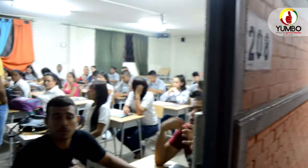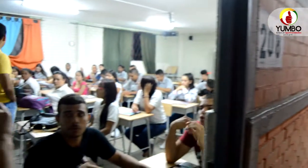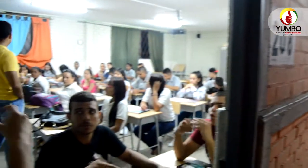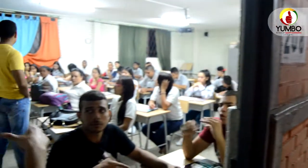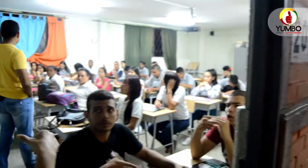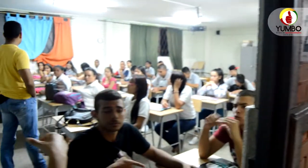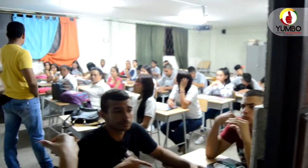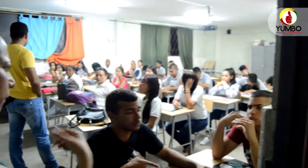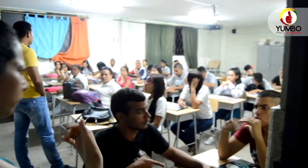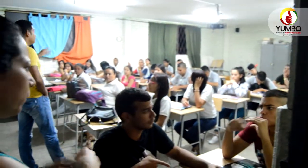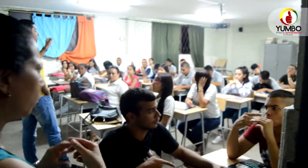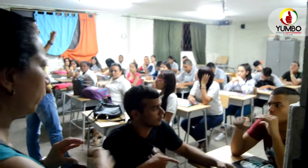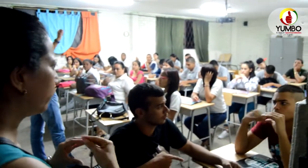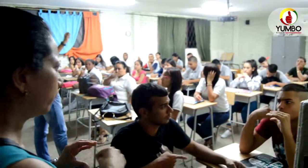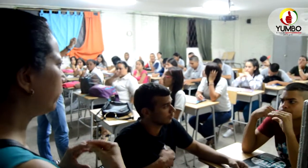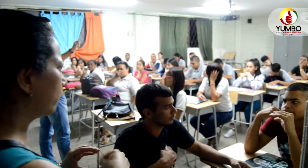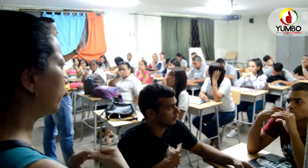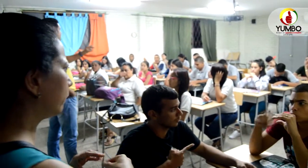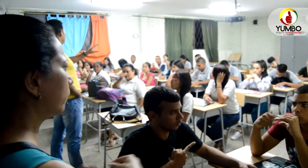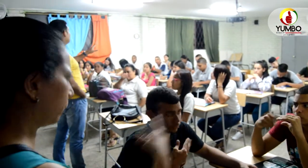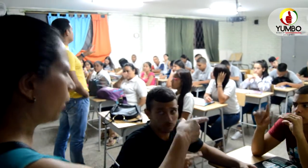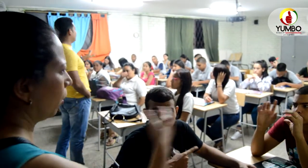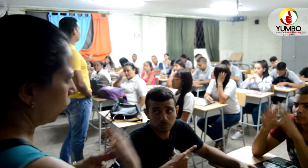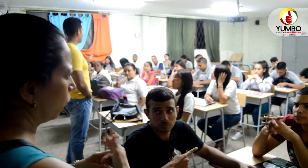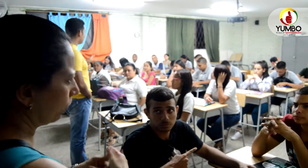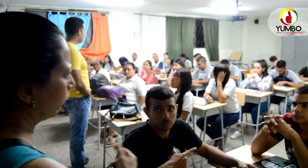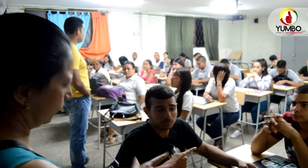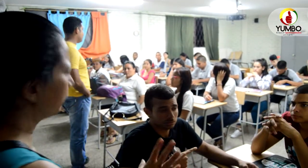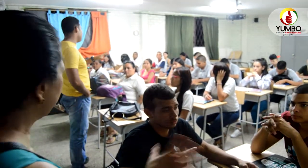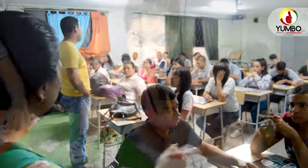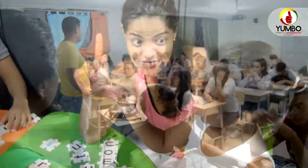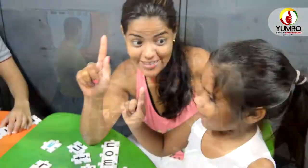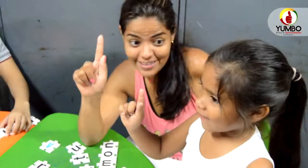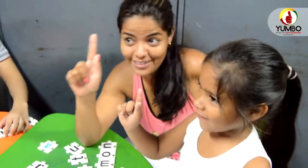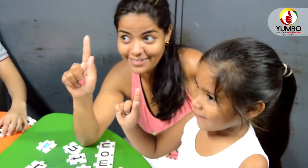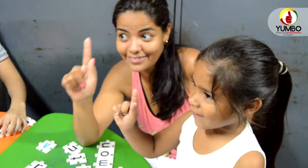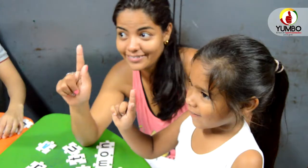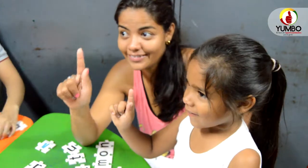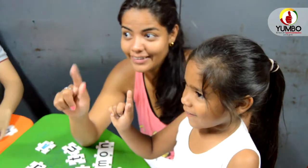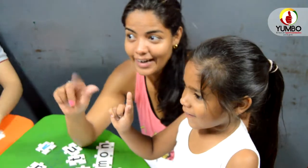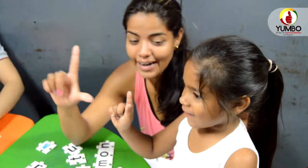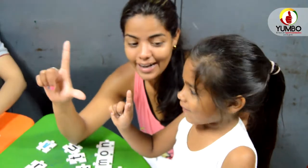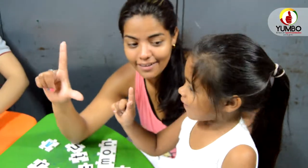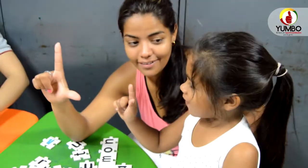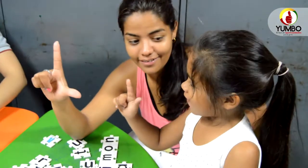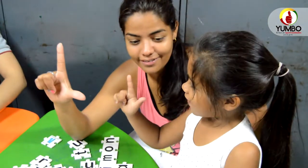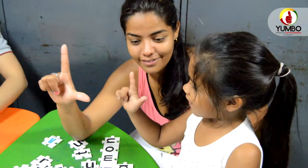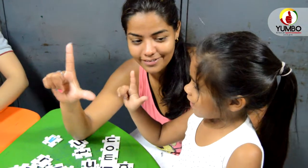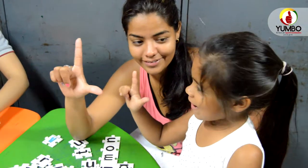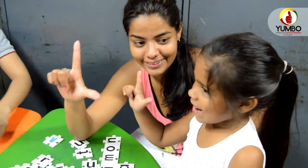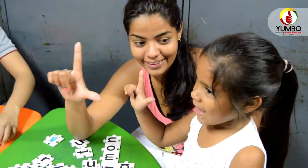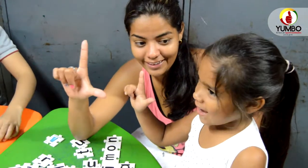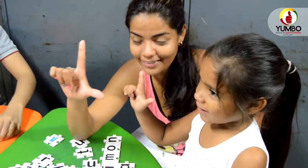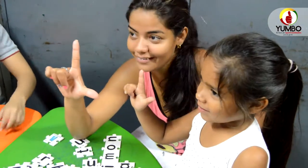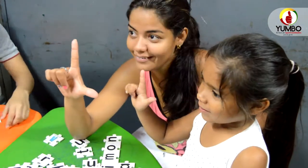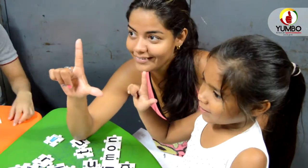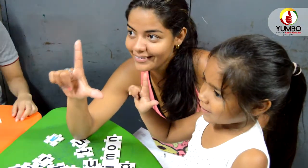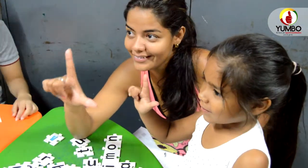desde octavo hasta 11, pero también tenemos estudiantes en sexto, octavo y décimo con intérpretes en la mañana y estudiantes